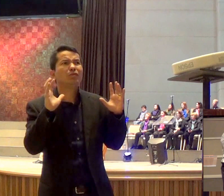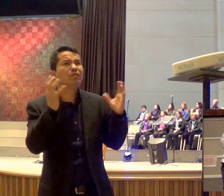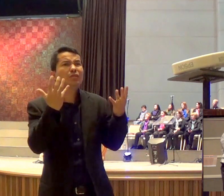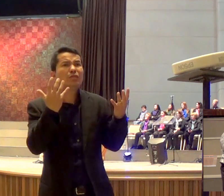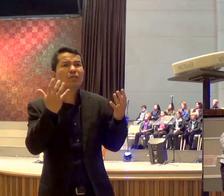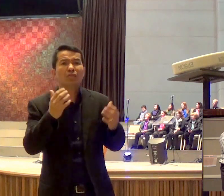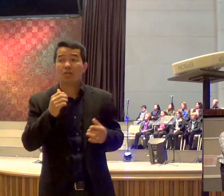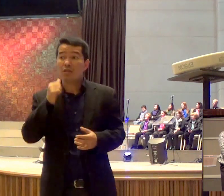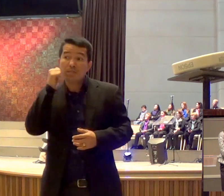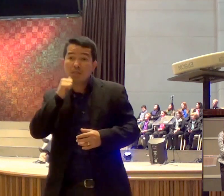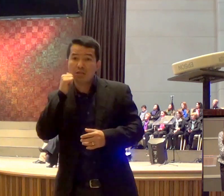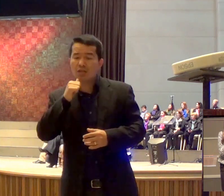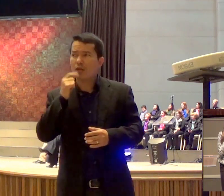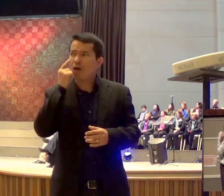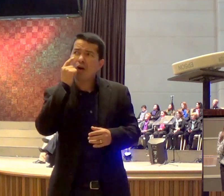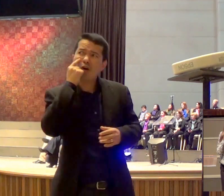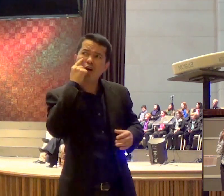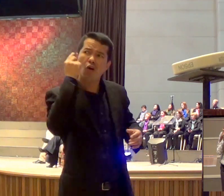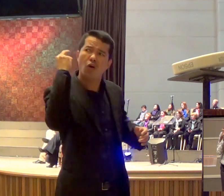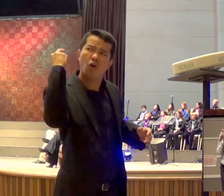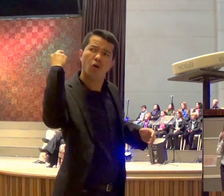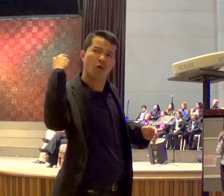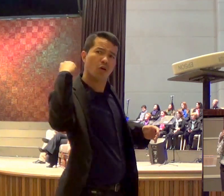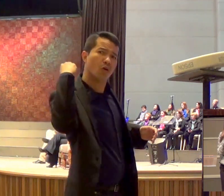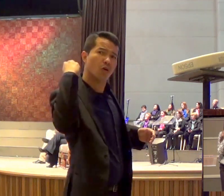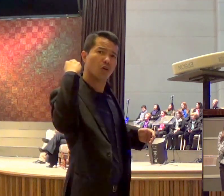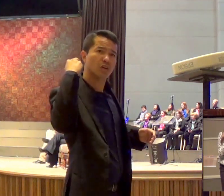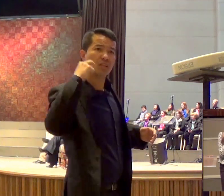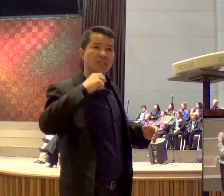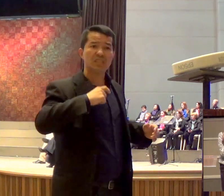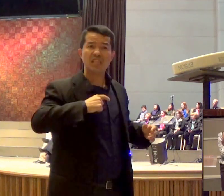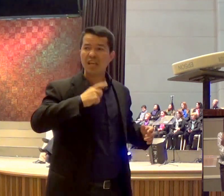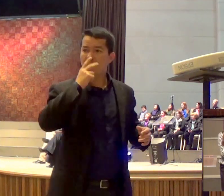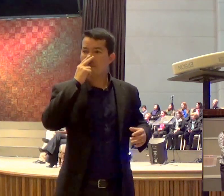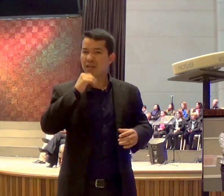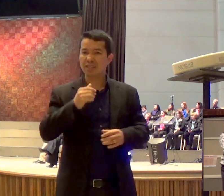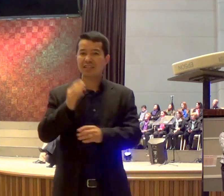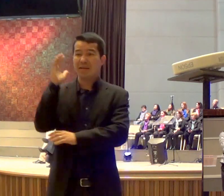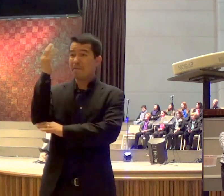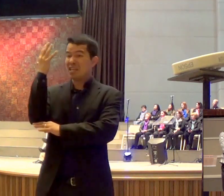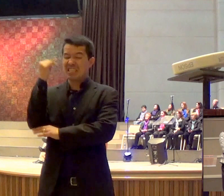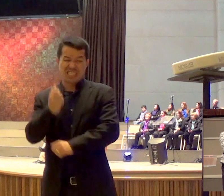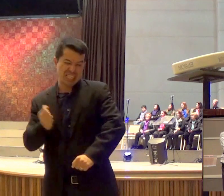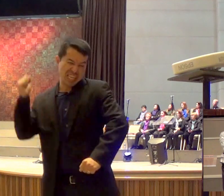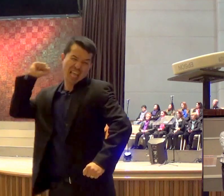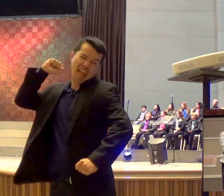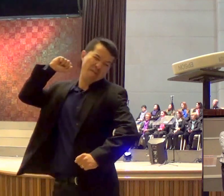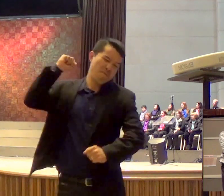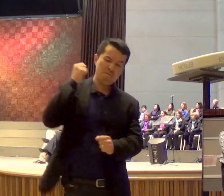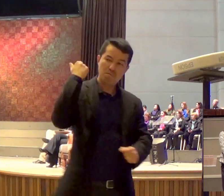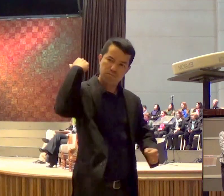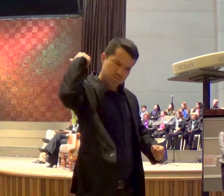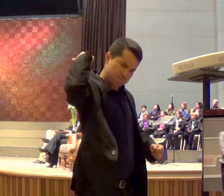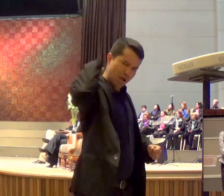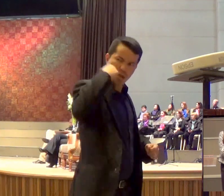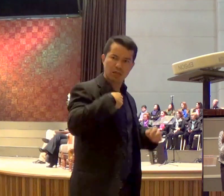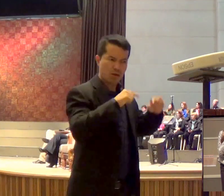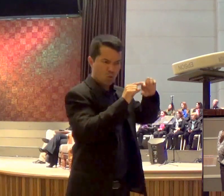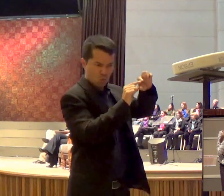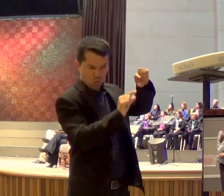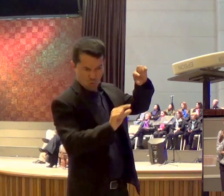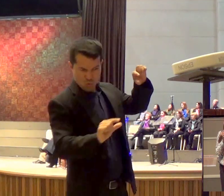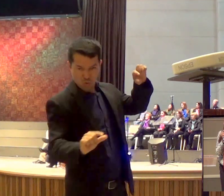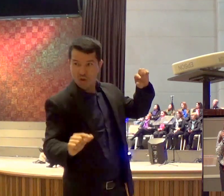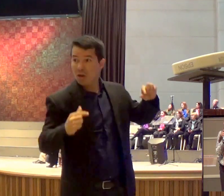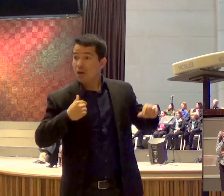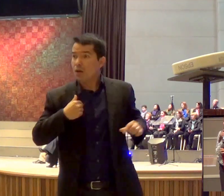virou as costas para mim e me mostrou uma marca de paulada de ponta a ponta nas suas costas meu